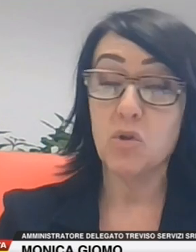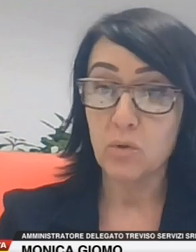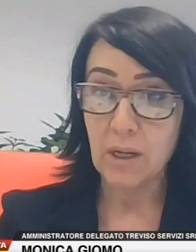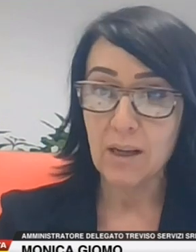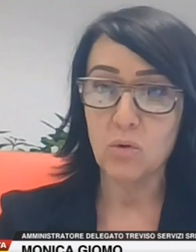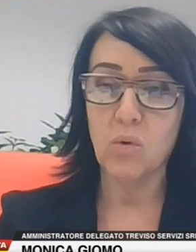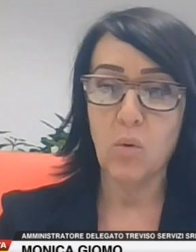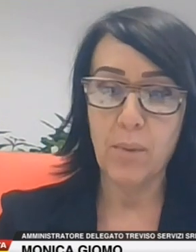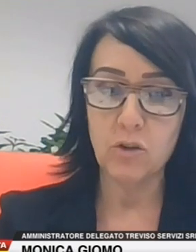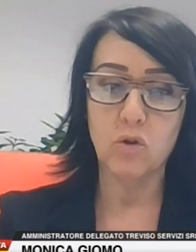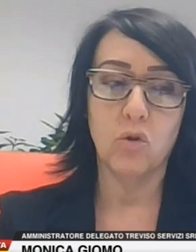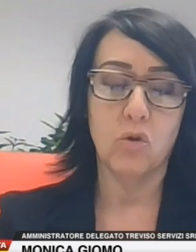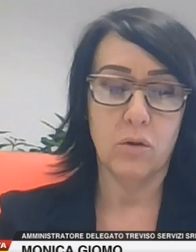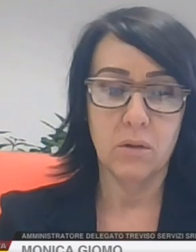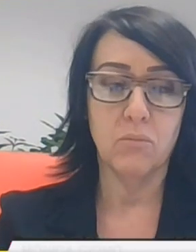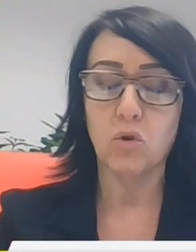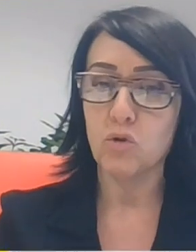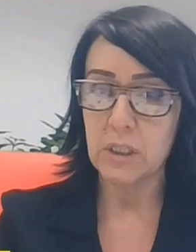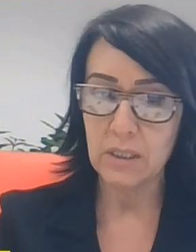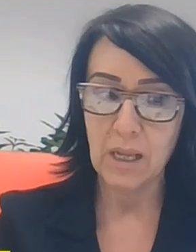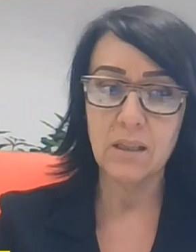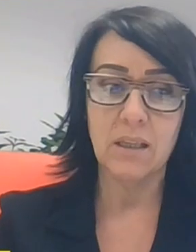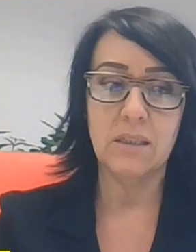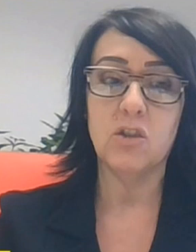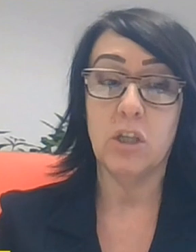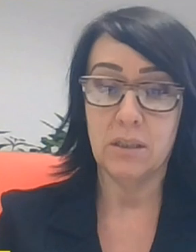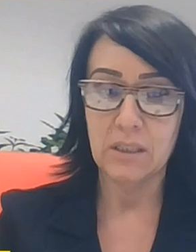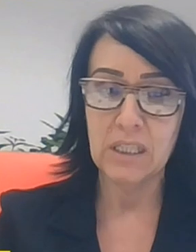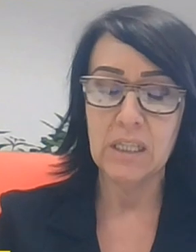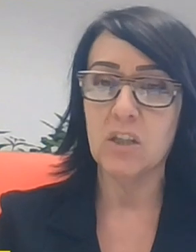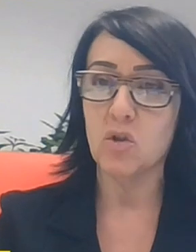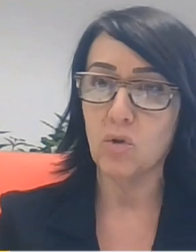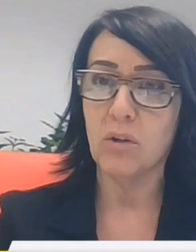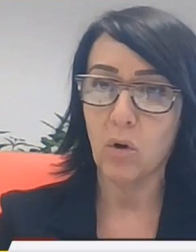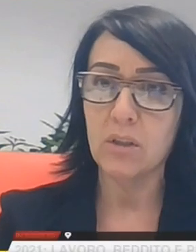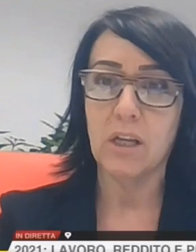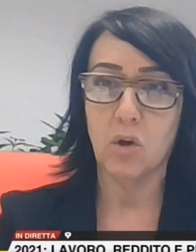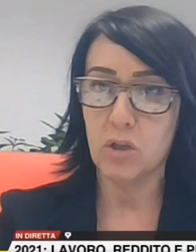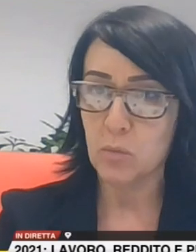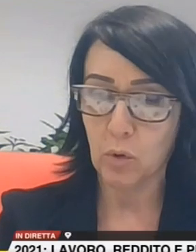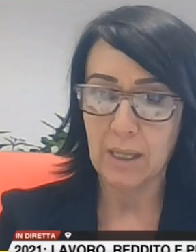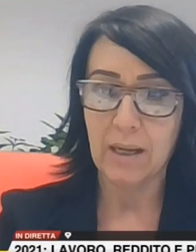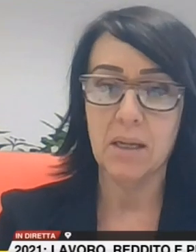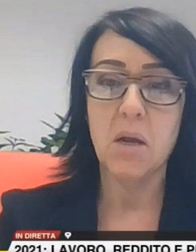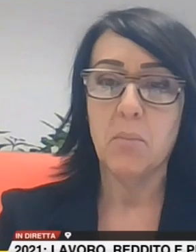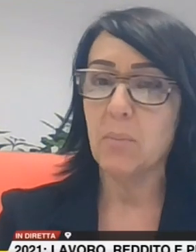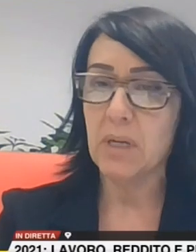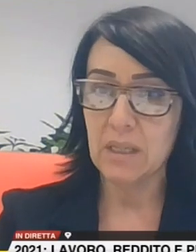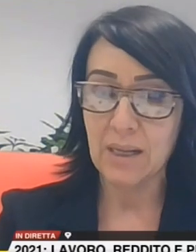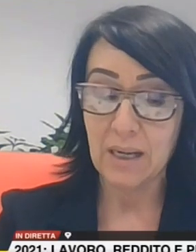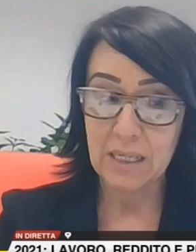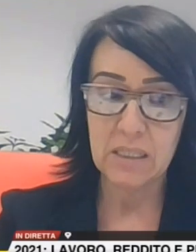abbiamo riscontrato un aumento molto consistente di cittadini che si sono rivolti ai nostri sportelli